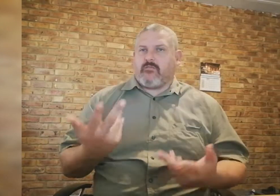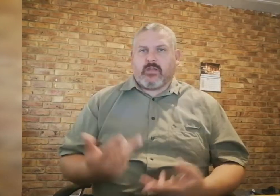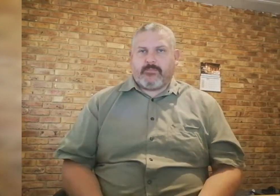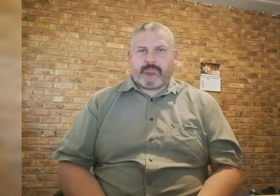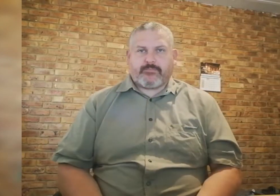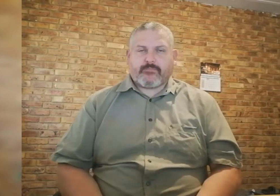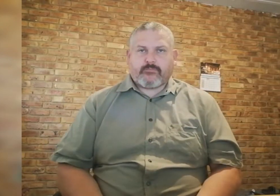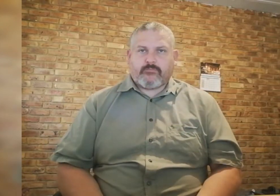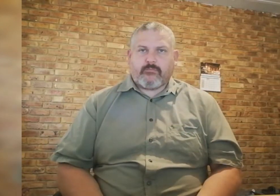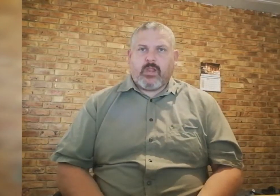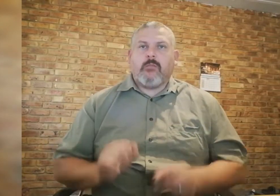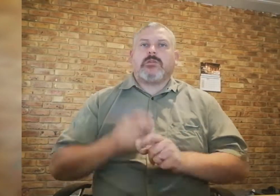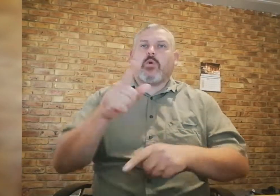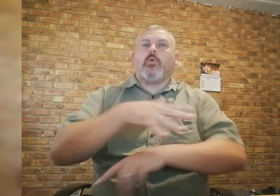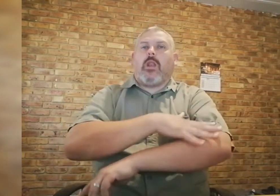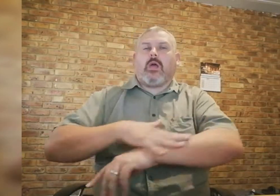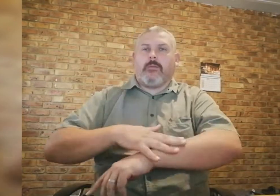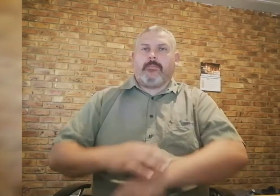selfde. Maar is op jou lichaam.